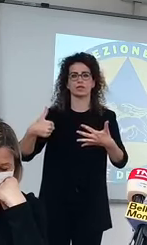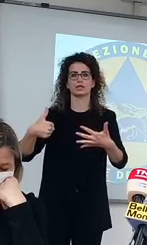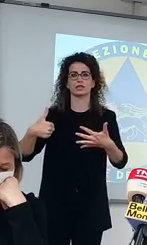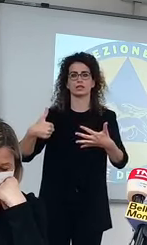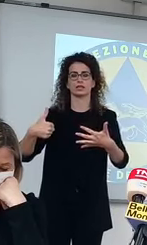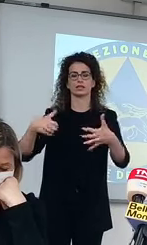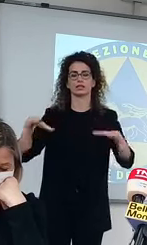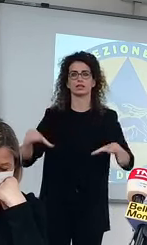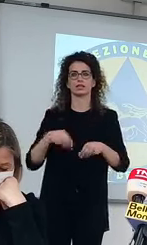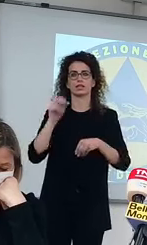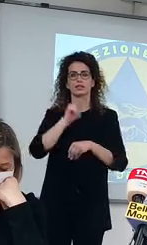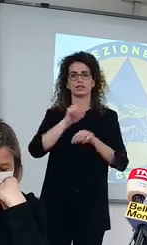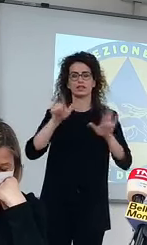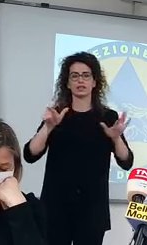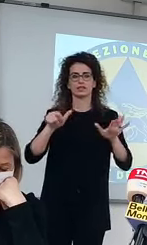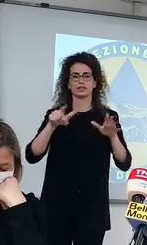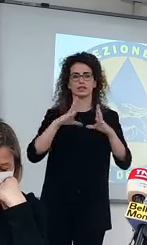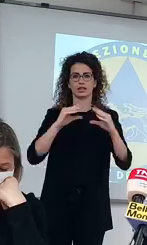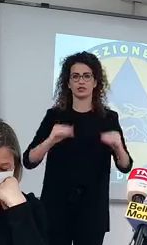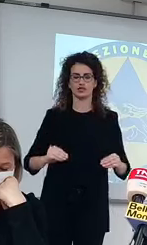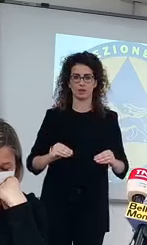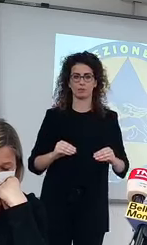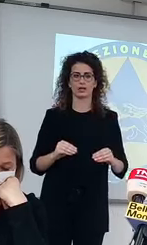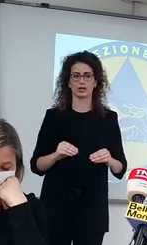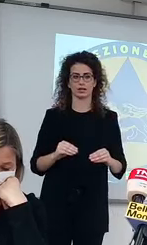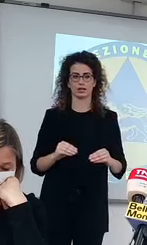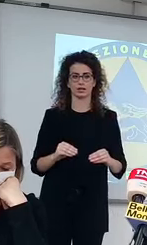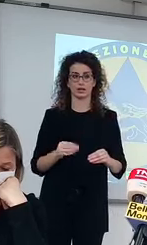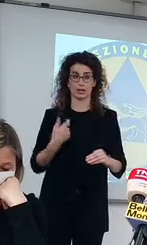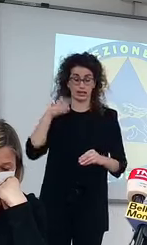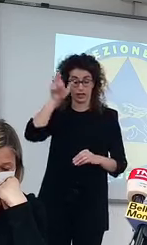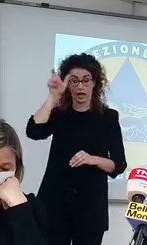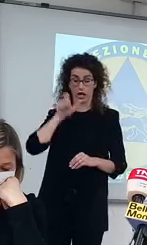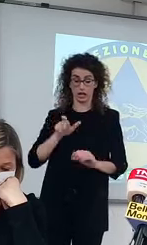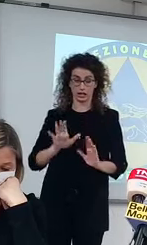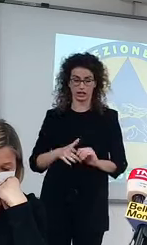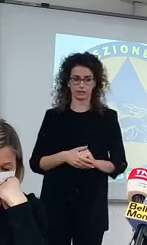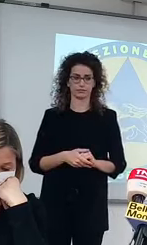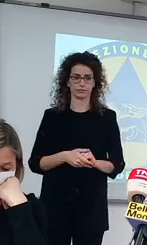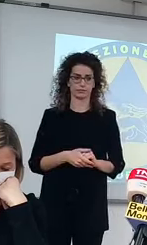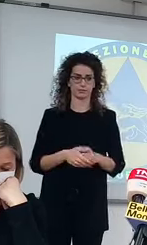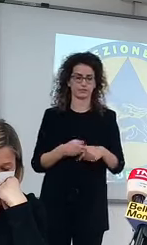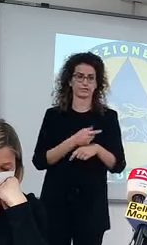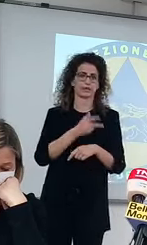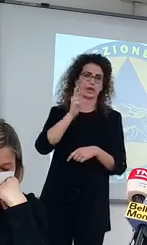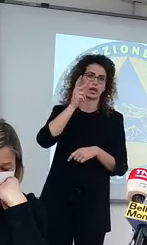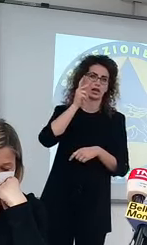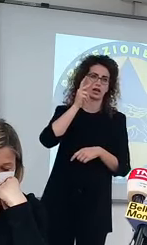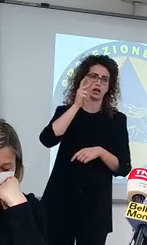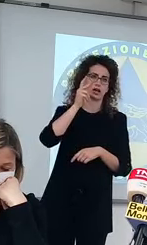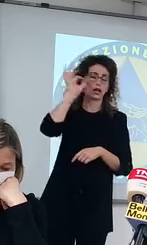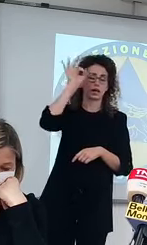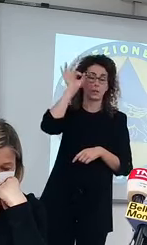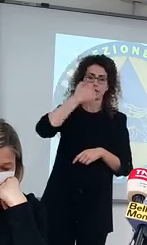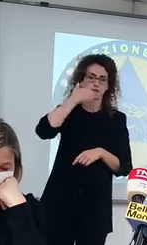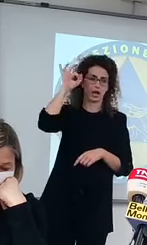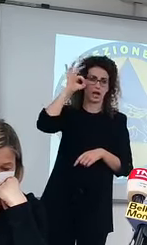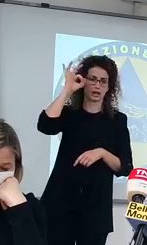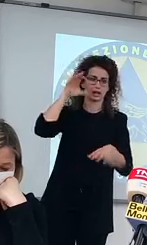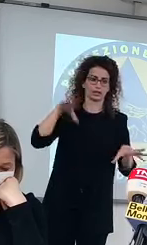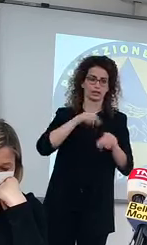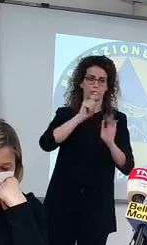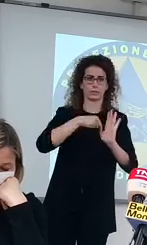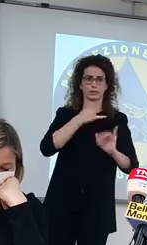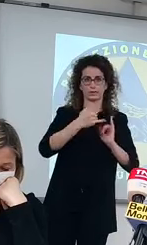il 27 dicembre, sto parlando dell'Italia, la Gran Bretagna ha iniziato un mese e mezzo prima, e oggi